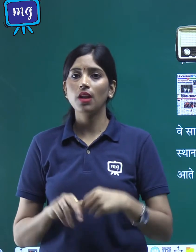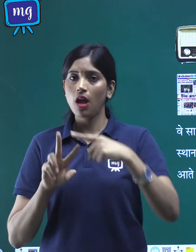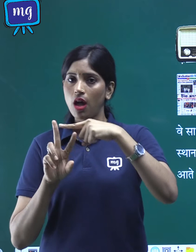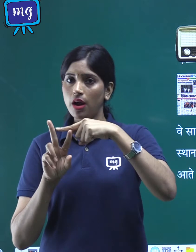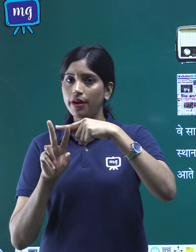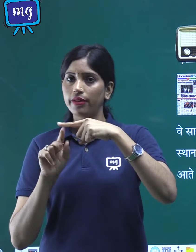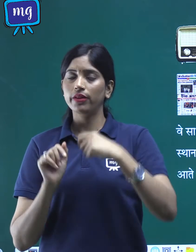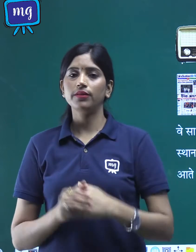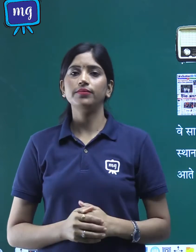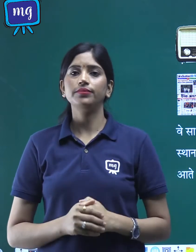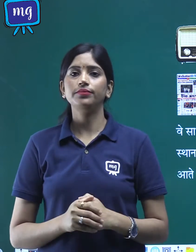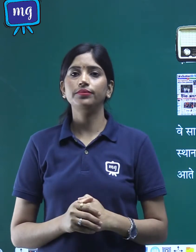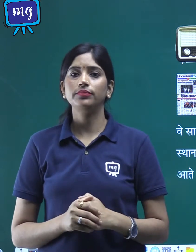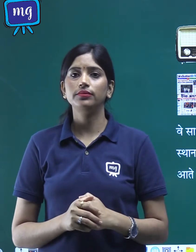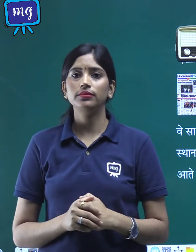टेलीविज़न,